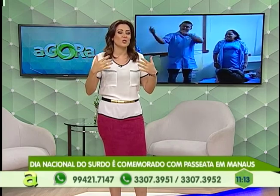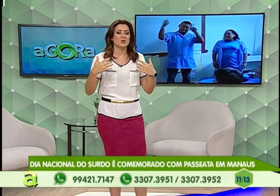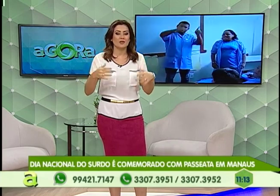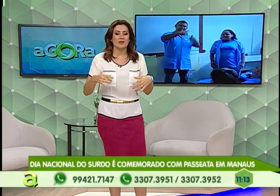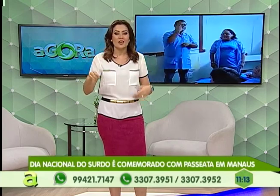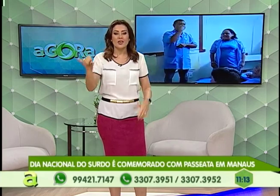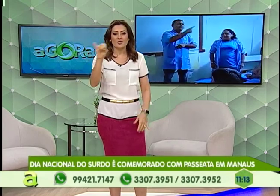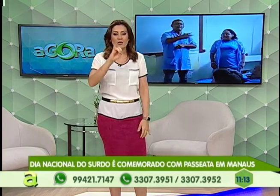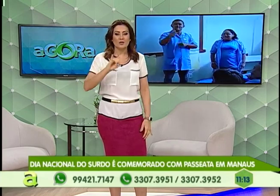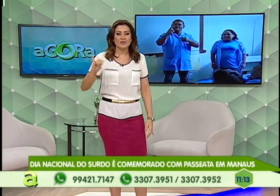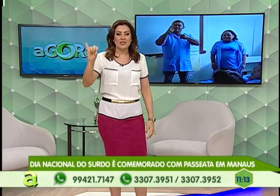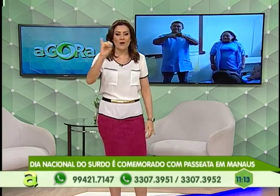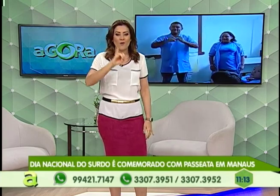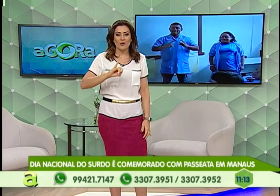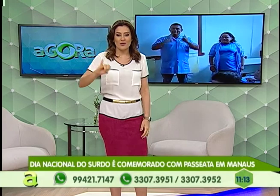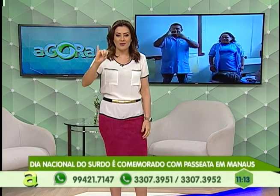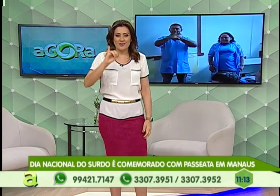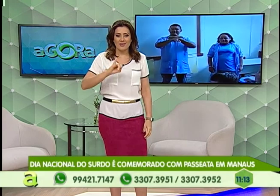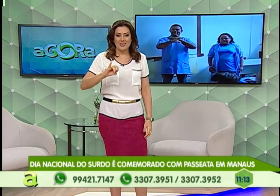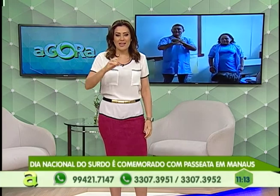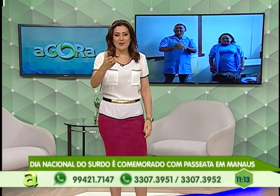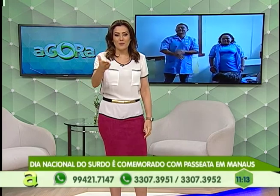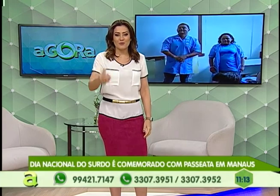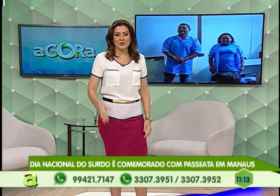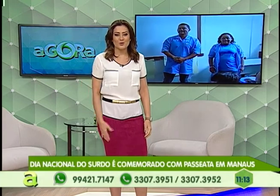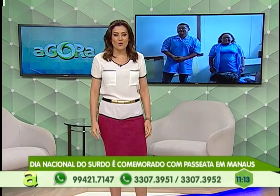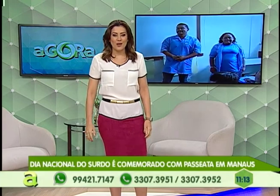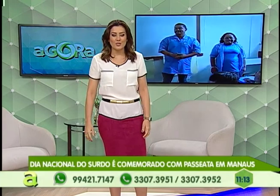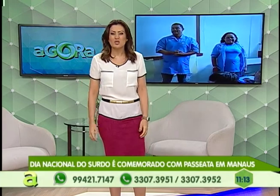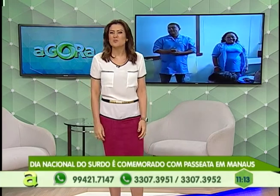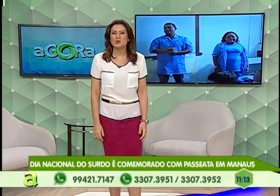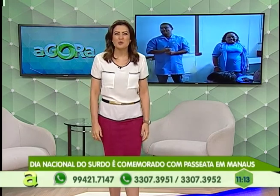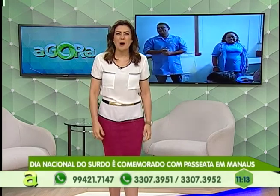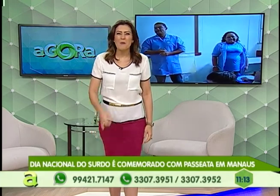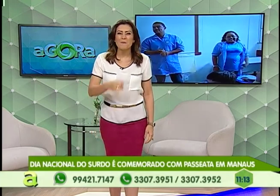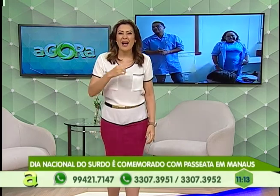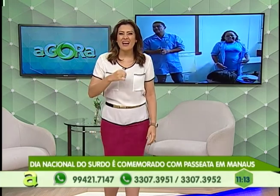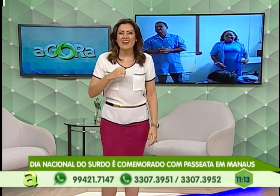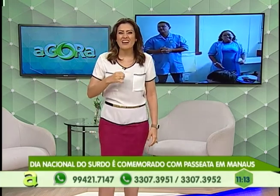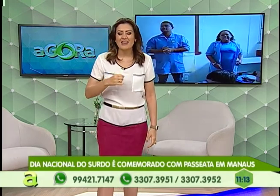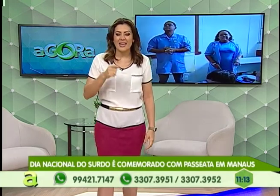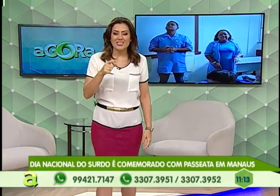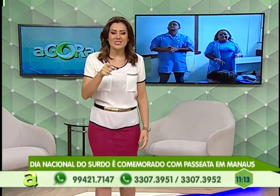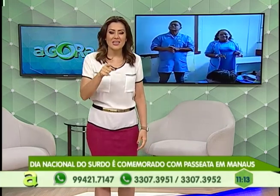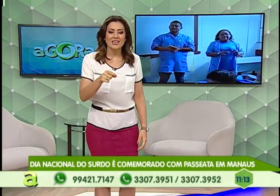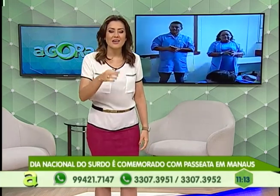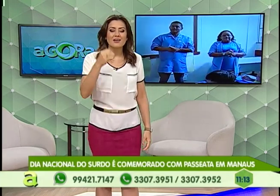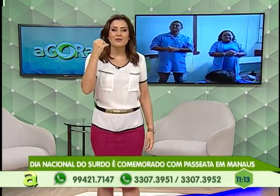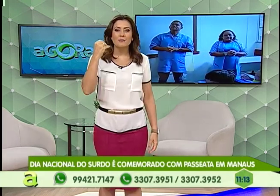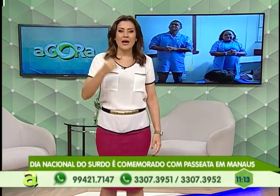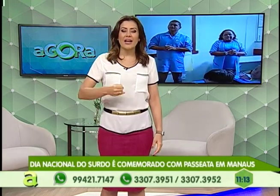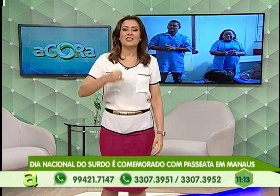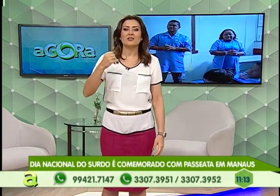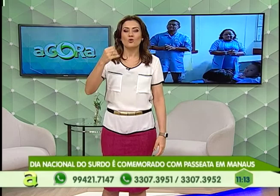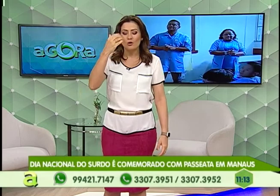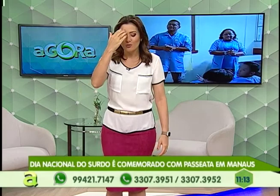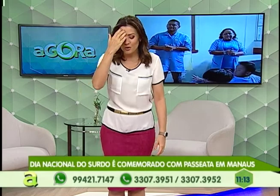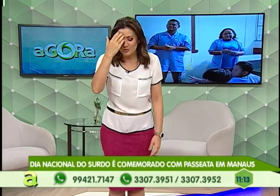a gente aqui. Isso aqui eu sei que é oi. Está ali o professor, olha, gente, pessoal bacana. Esses aqui merecem todo o nosso